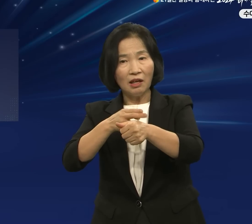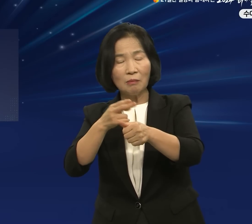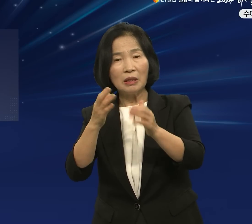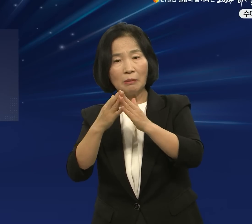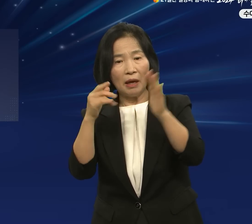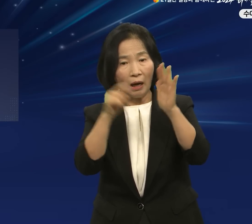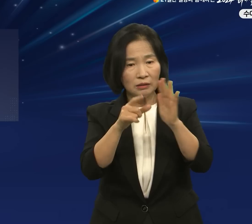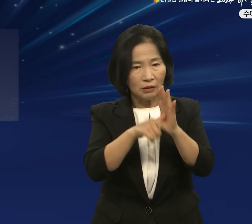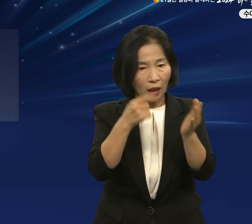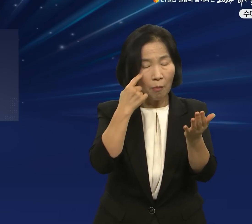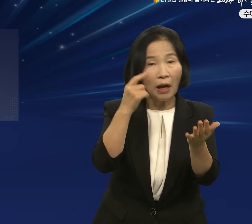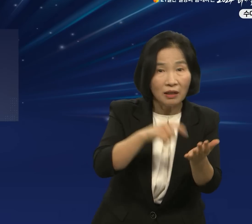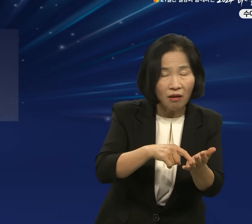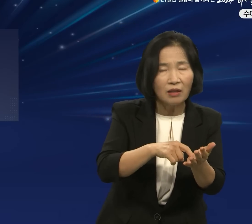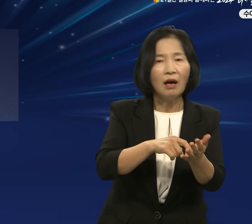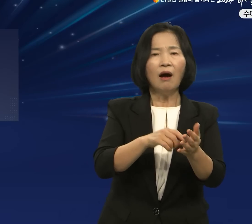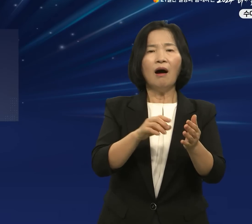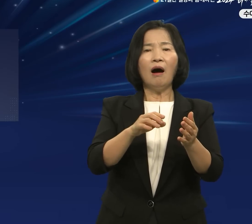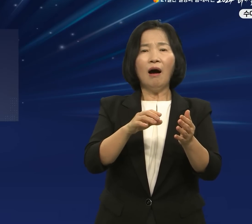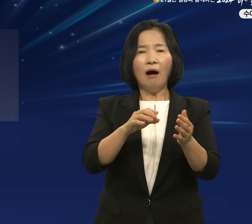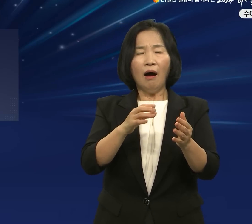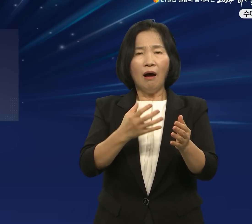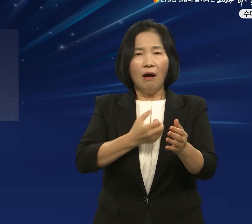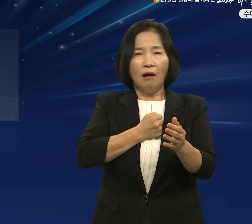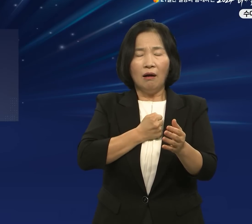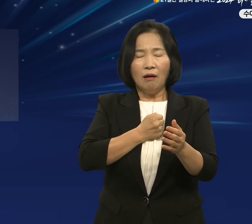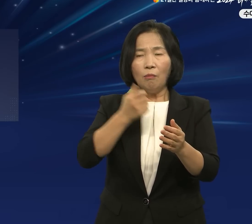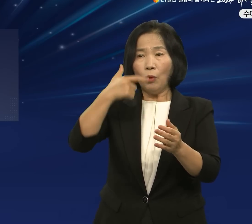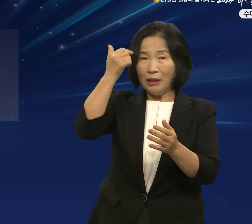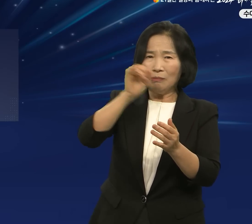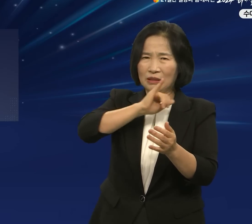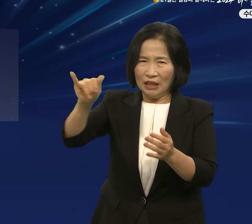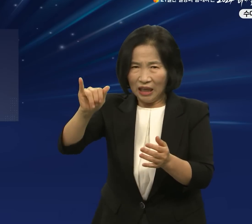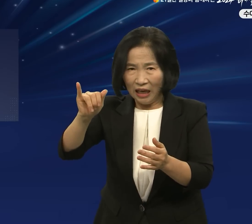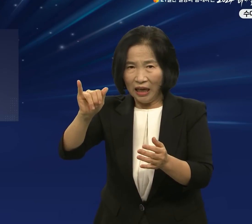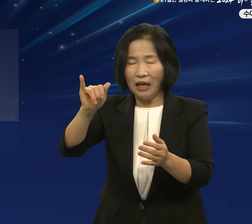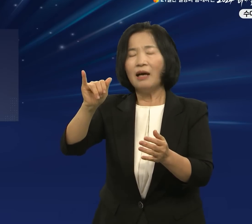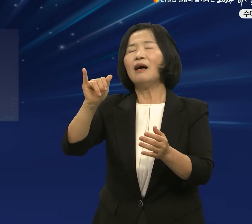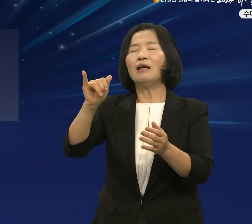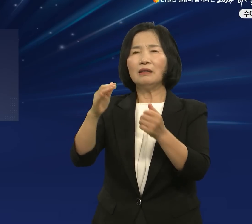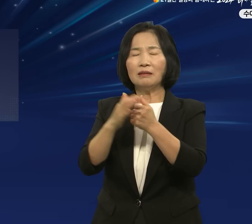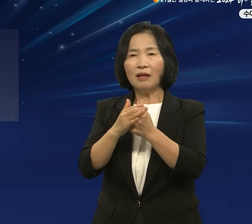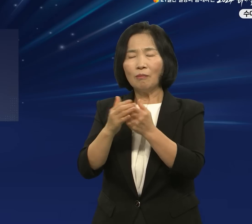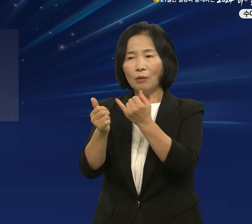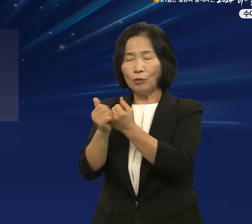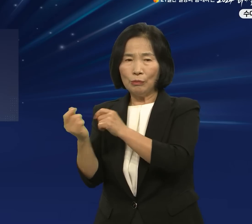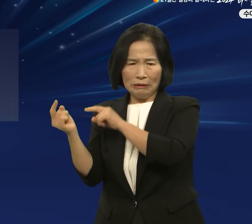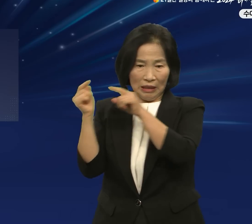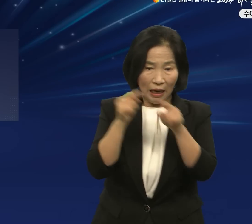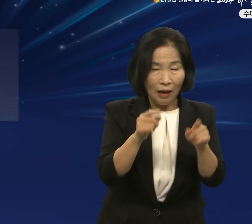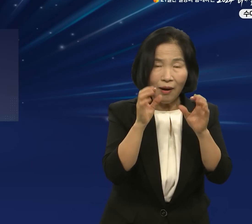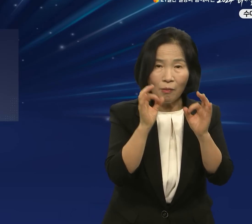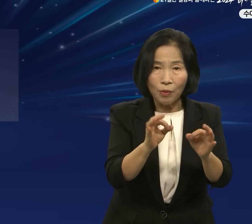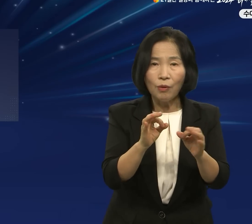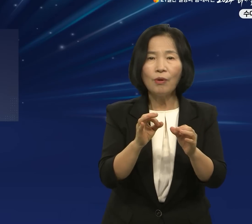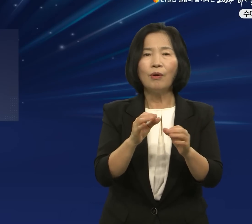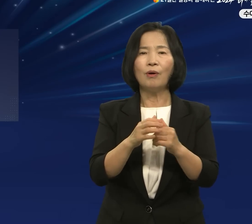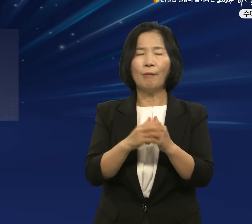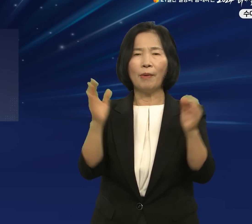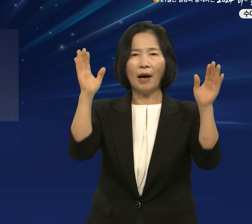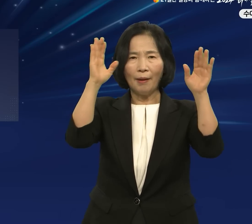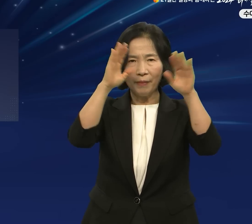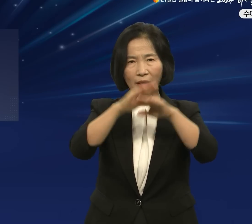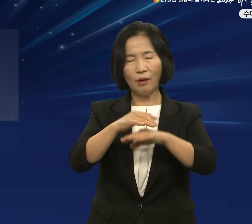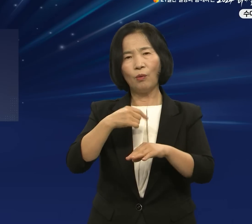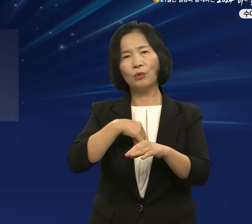깜짝 놀라고 목회자인 저에게 연락이 왔습니다. 아내하고 부랴부랴 가서 보니까 간밤에